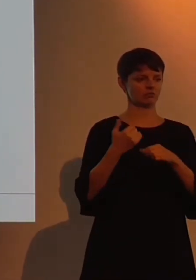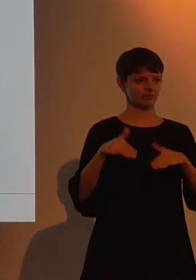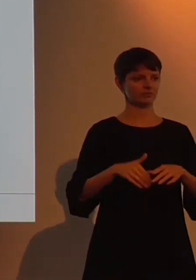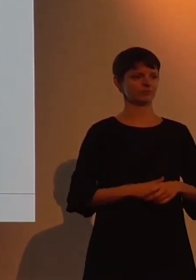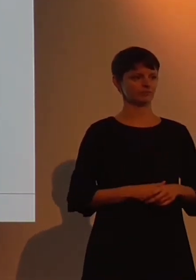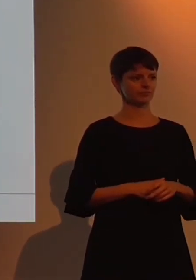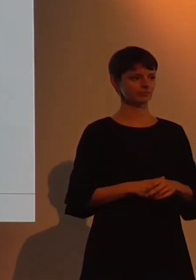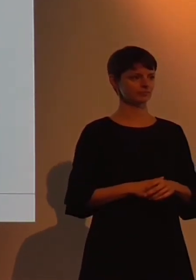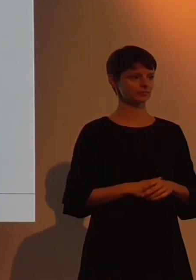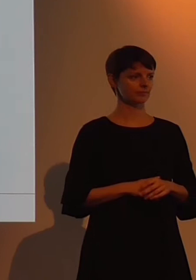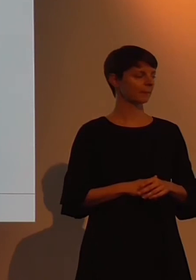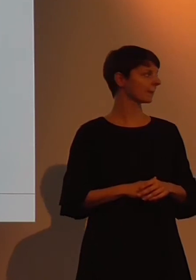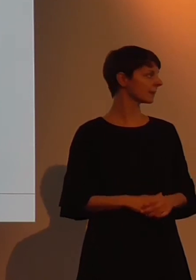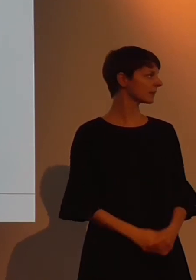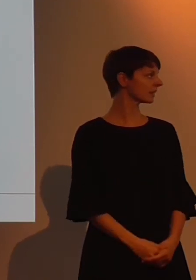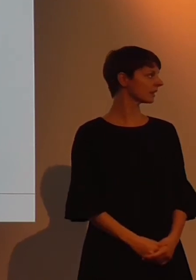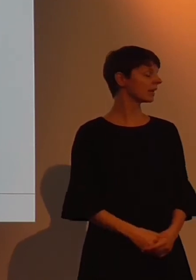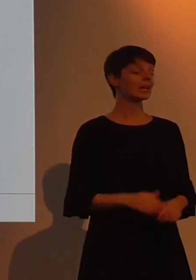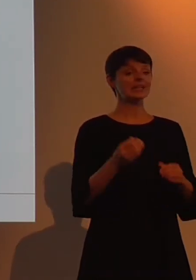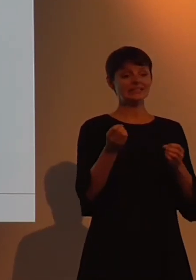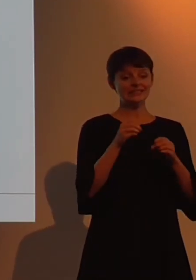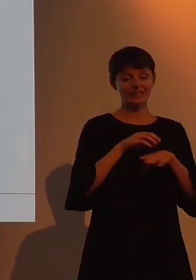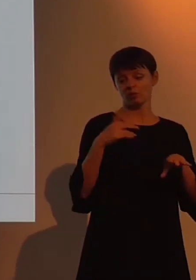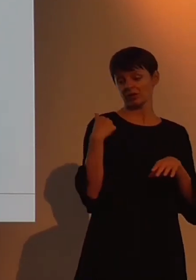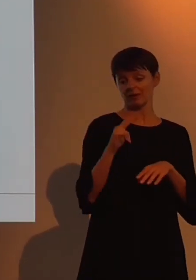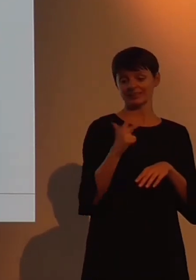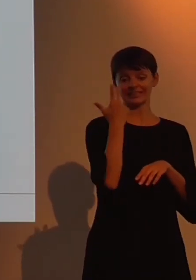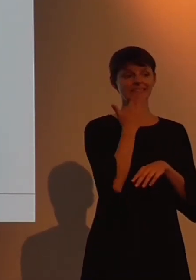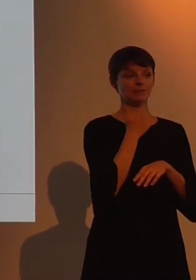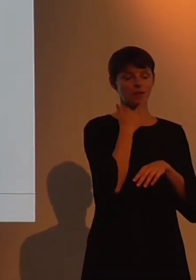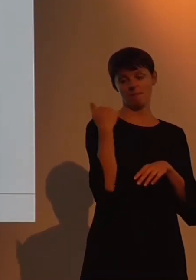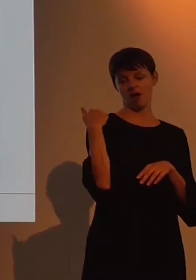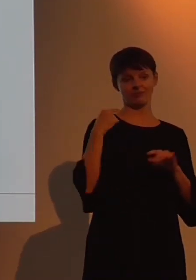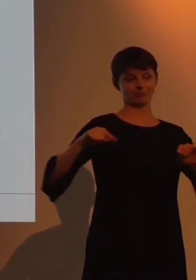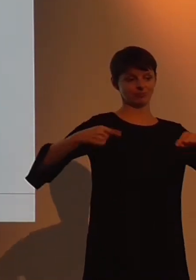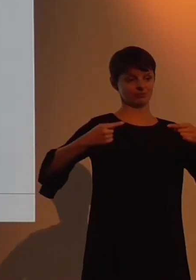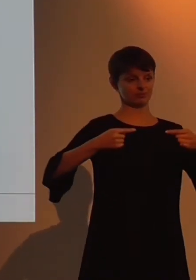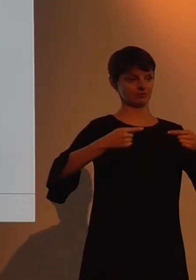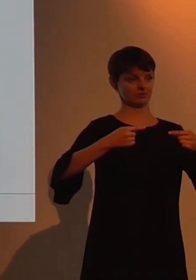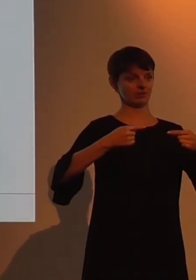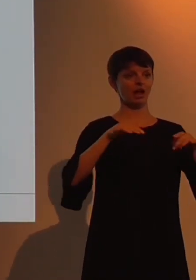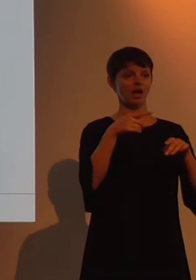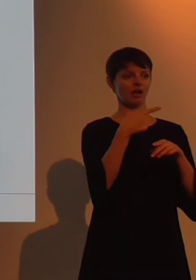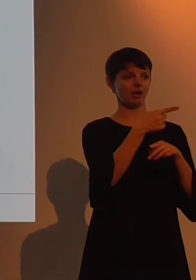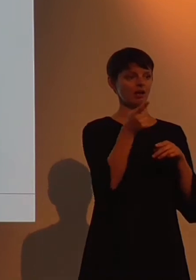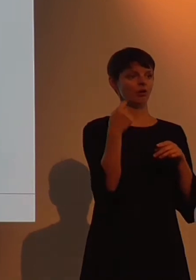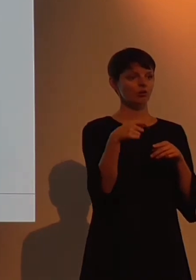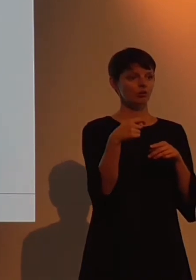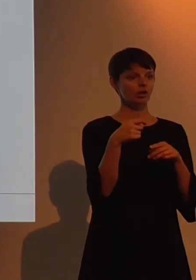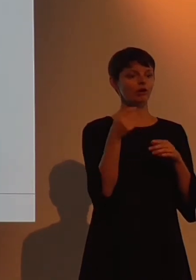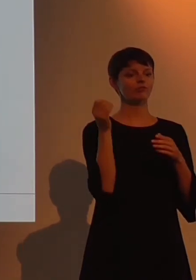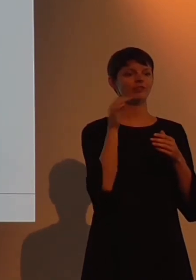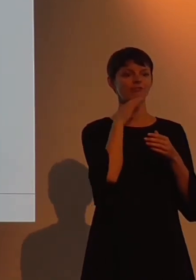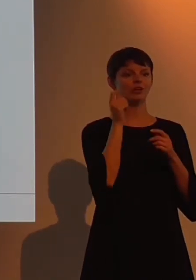unser nächster Vortragender kommt von der Sendung am 5.9. Das ist, die sitzen im Münchner Raum.